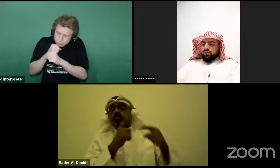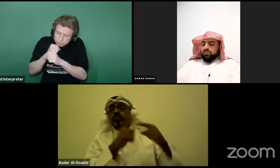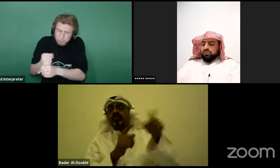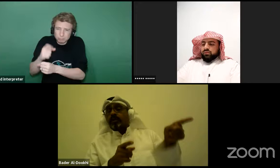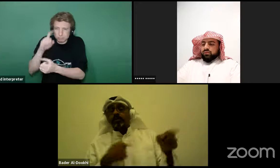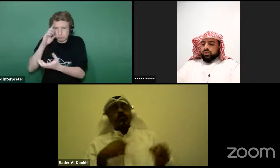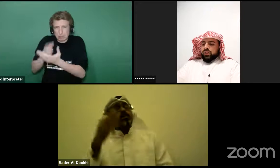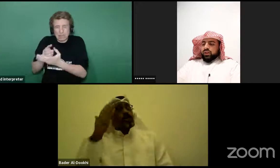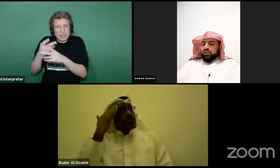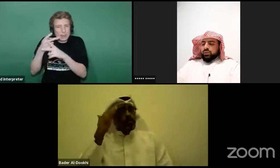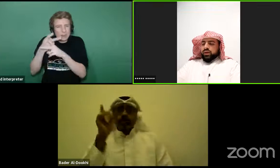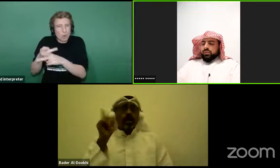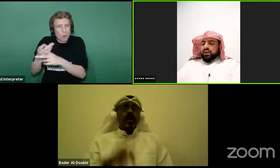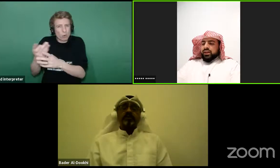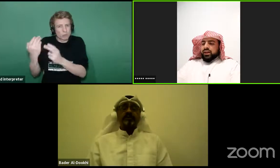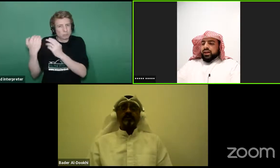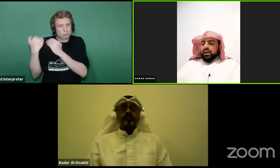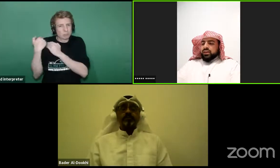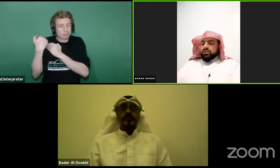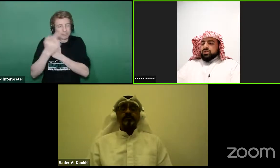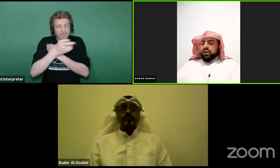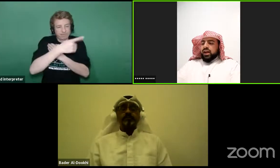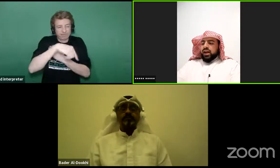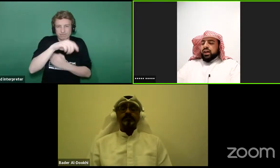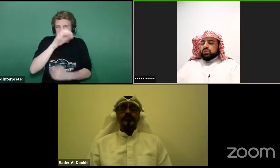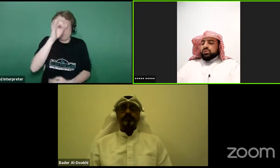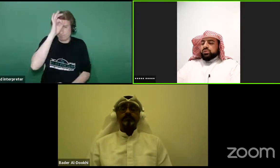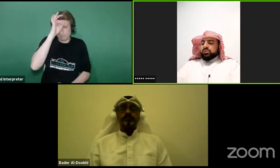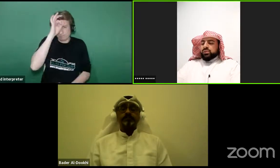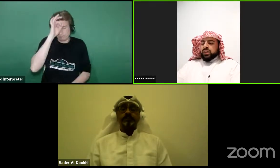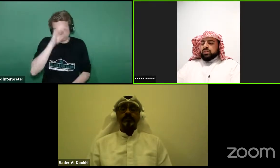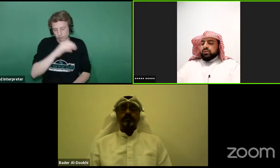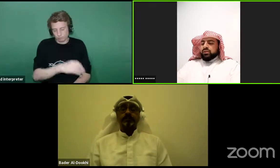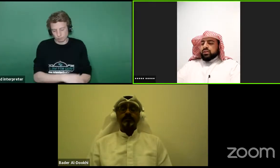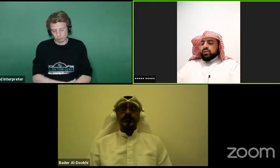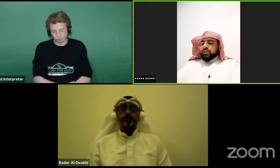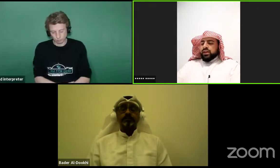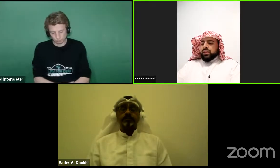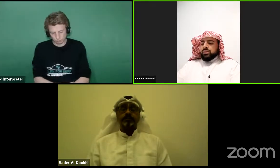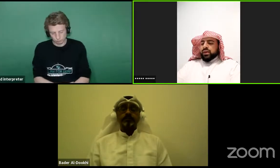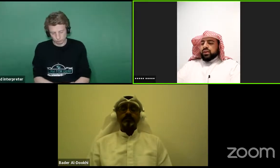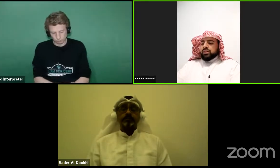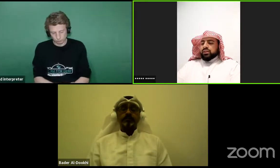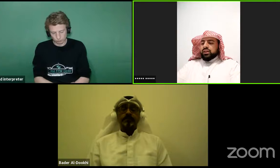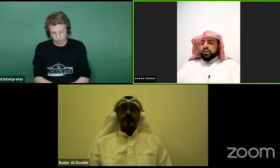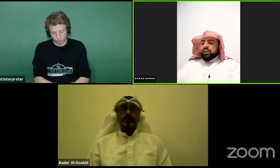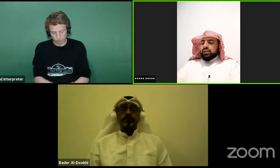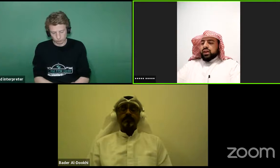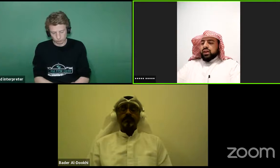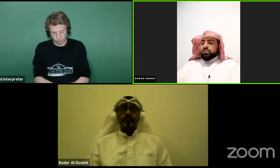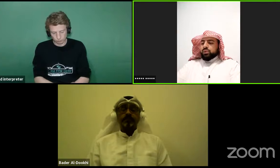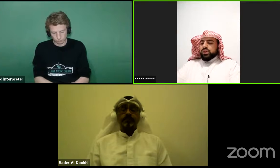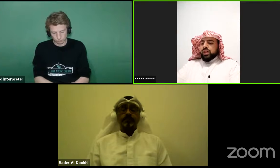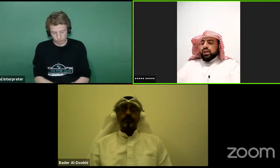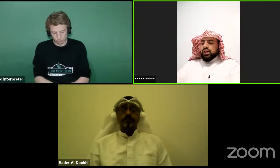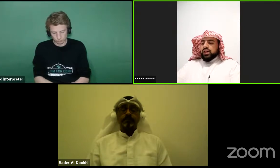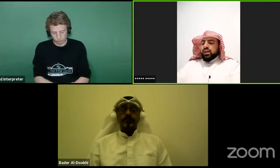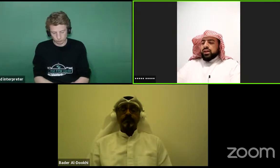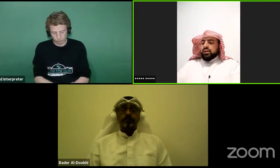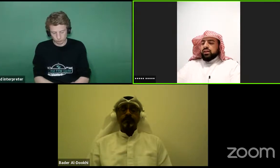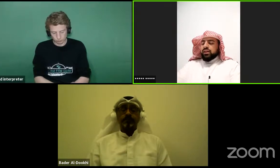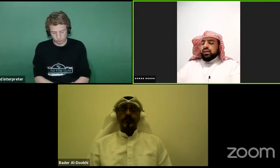not. وما كان صلاتهم عند البيت إلا